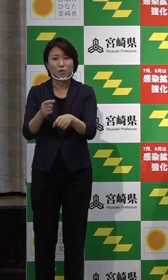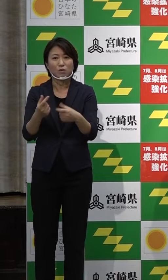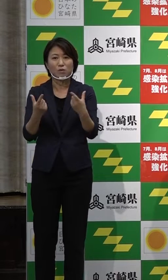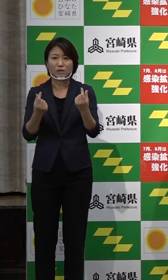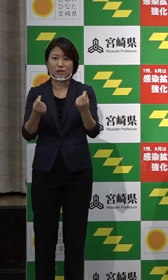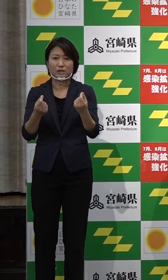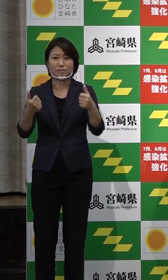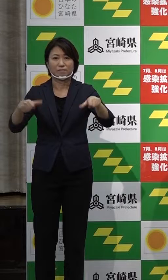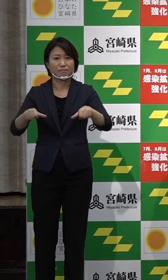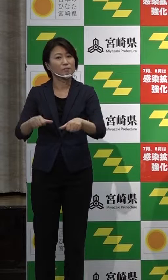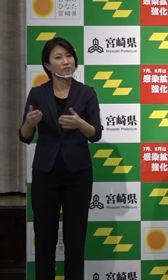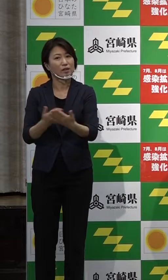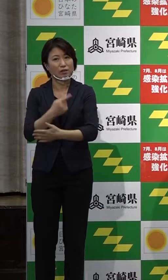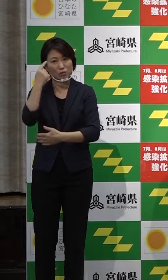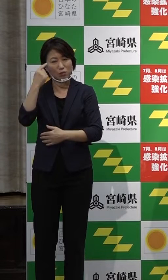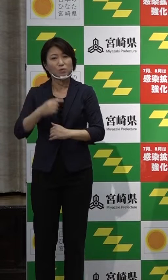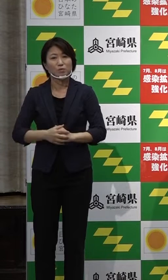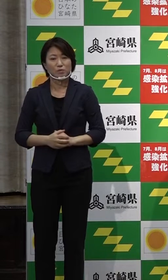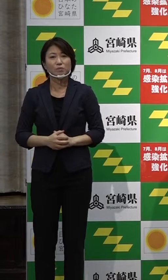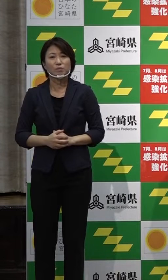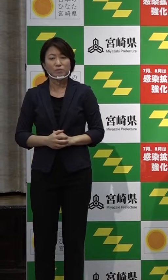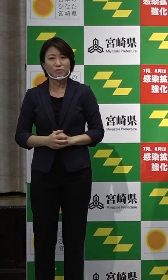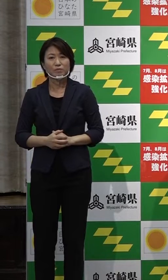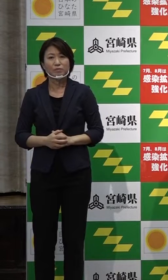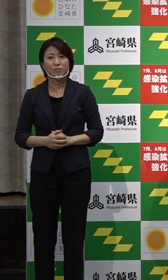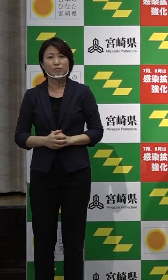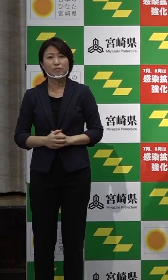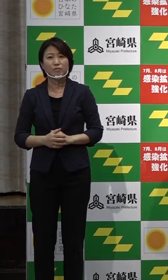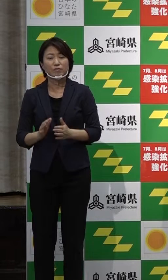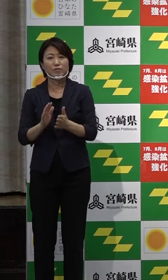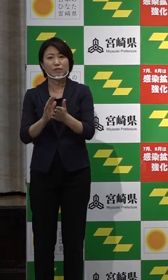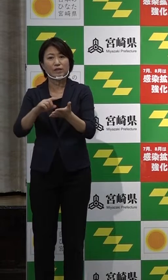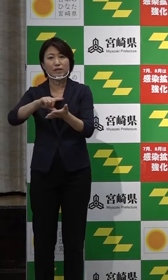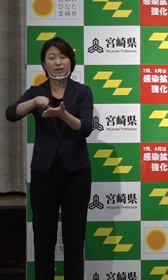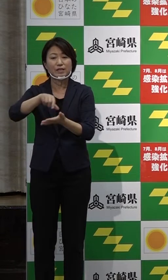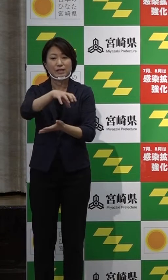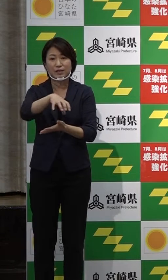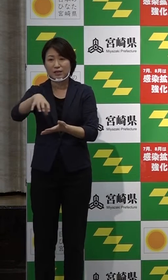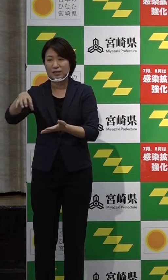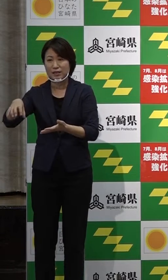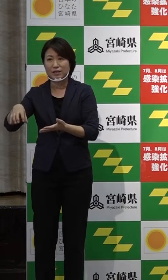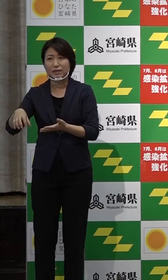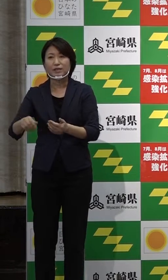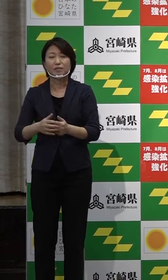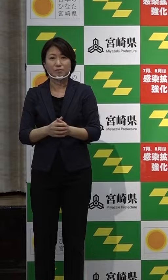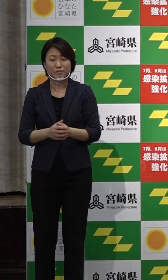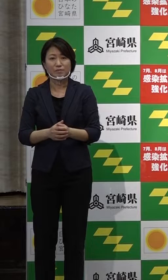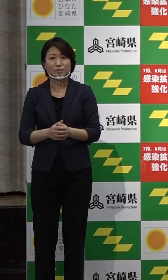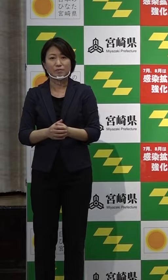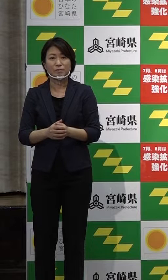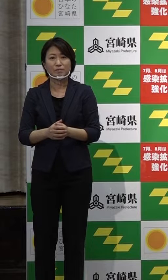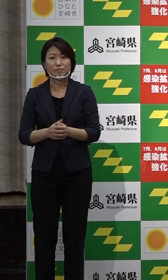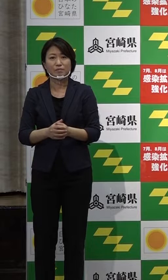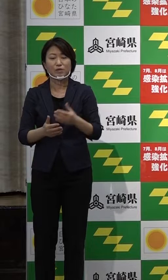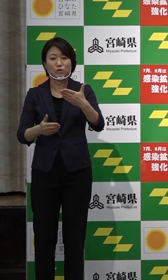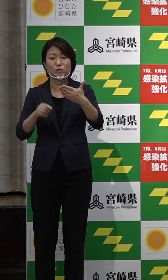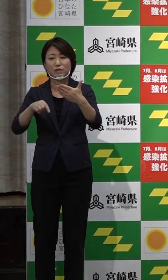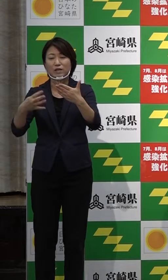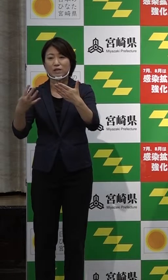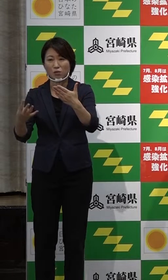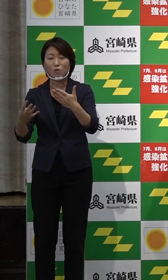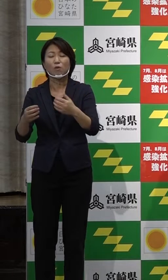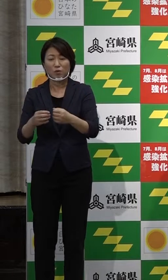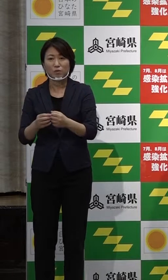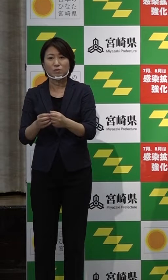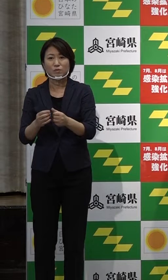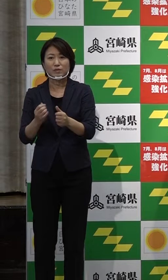ます。はい、県ごとの状況、県下全域は 9.4 ということでありますが、西